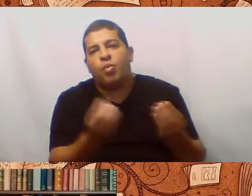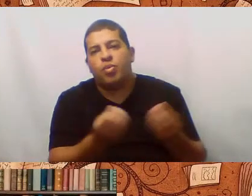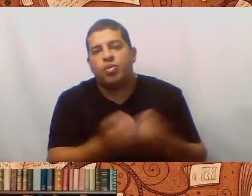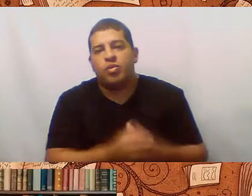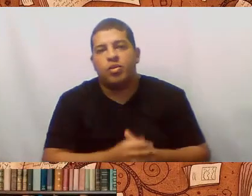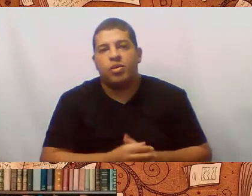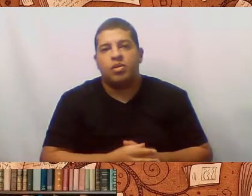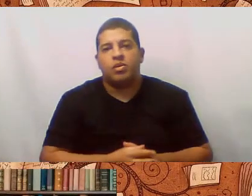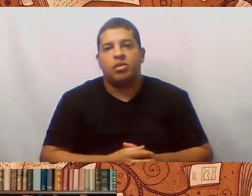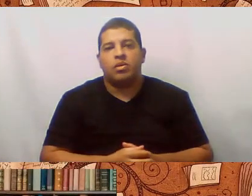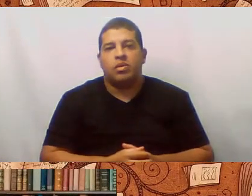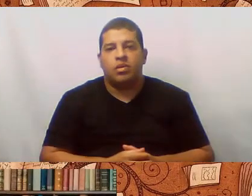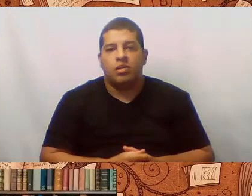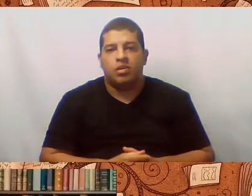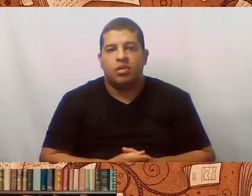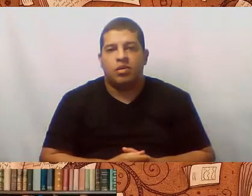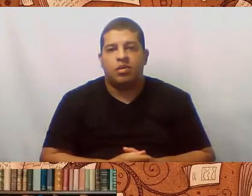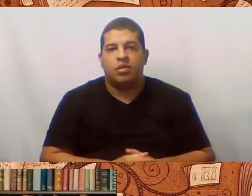você acha que existe